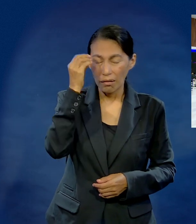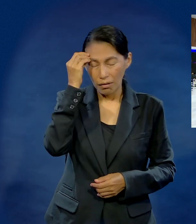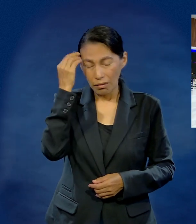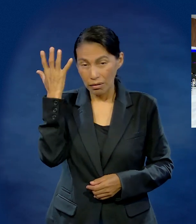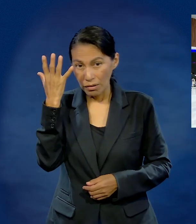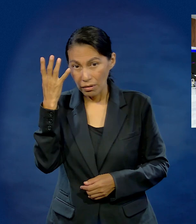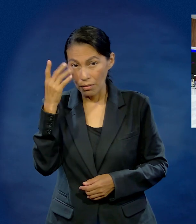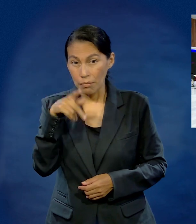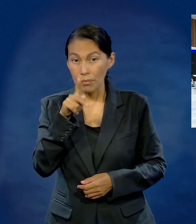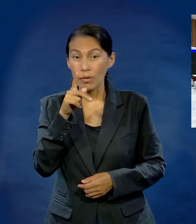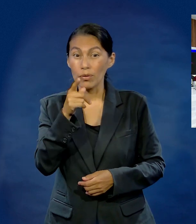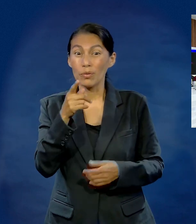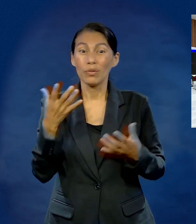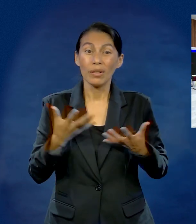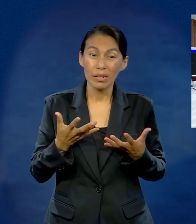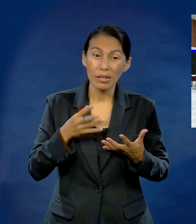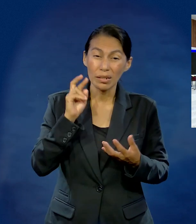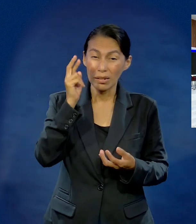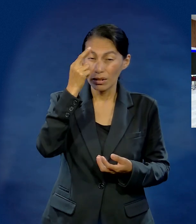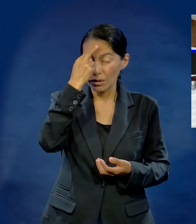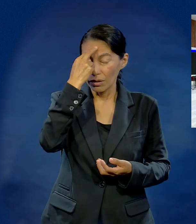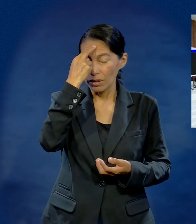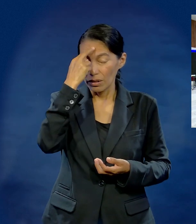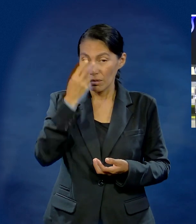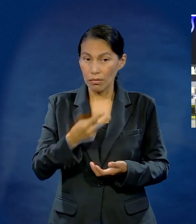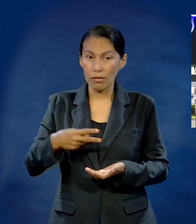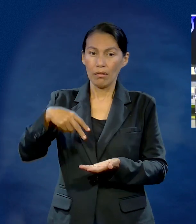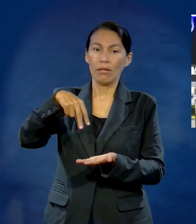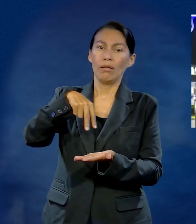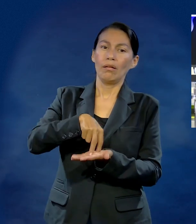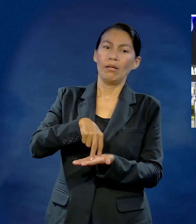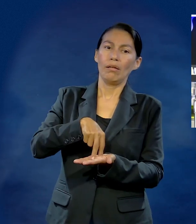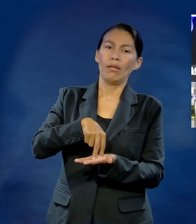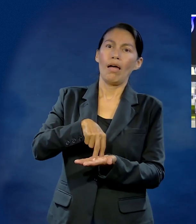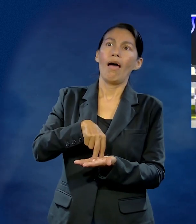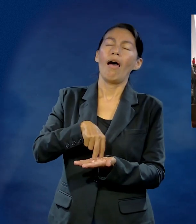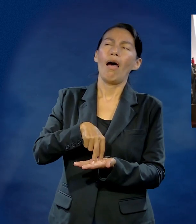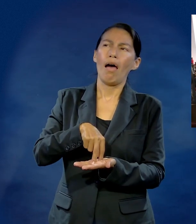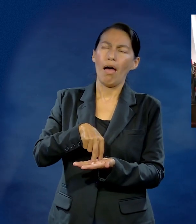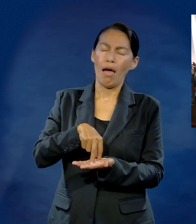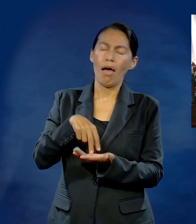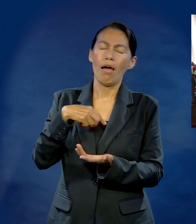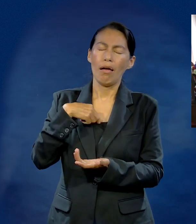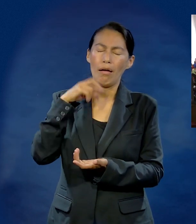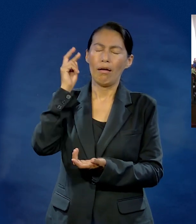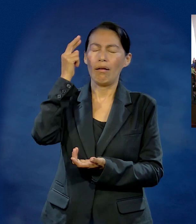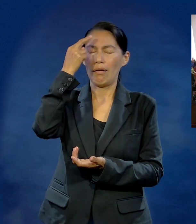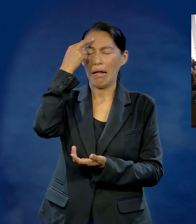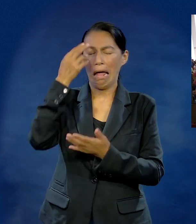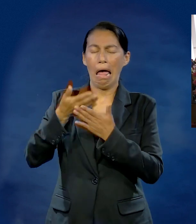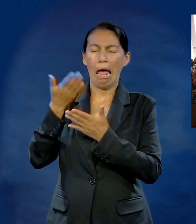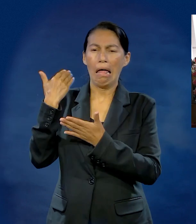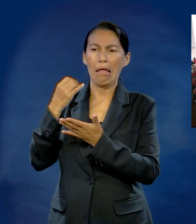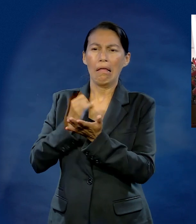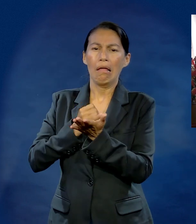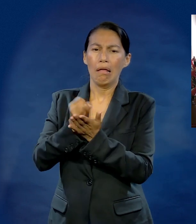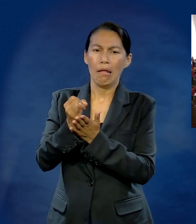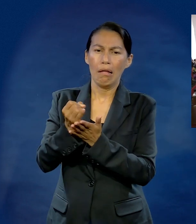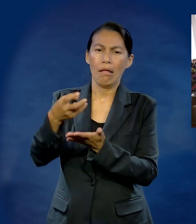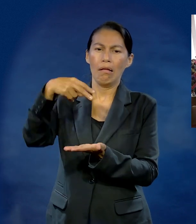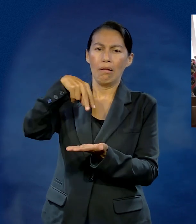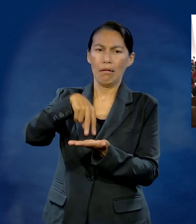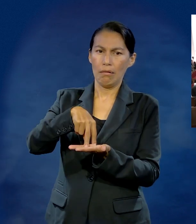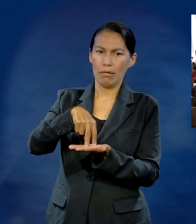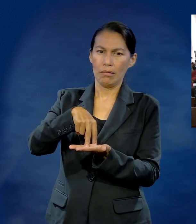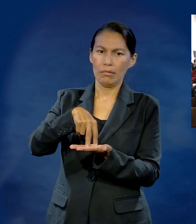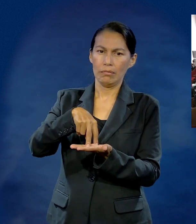quiere decirle eso al Señor? Póngase en pie, si usted quisiera. Póngase en pie. No es por molestarlos. Es